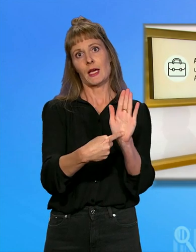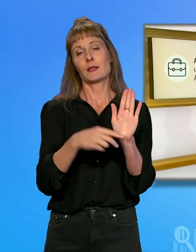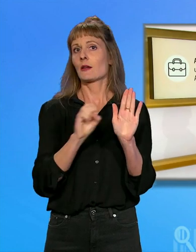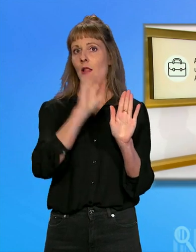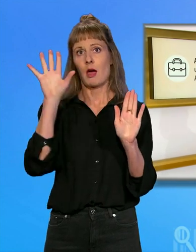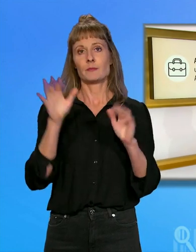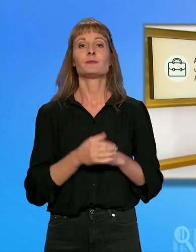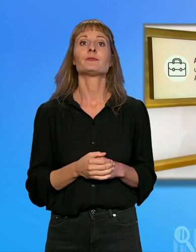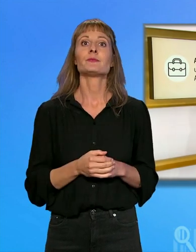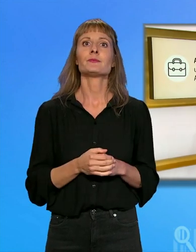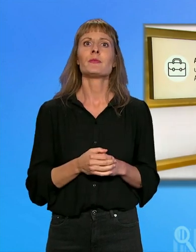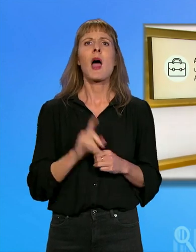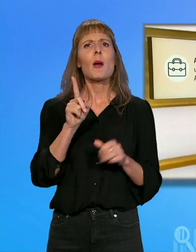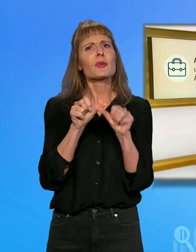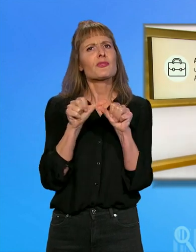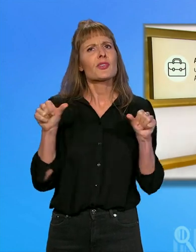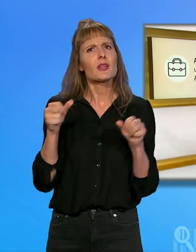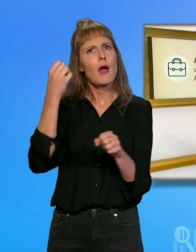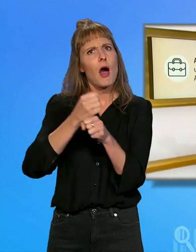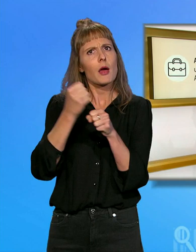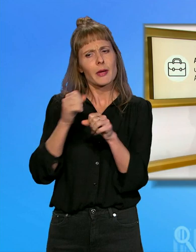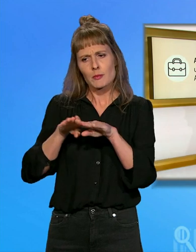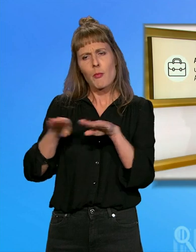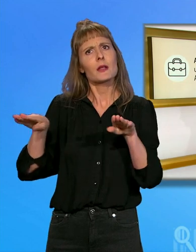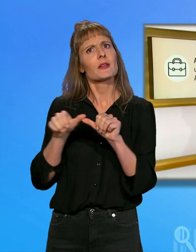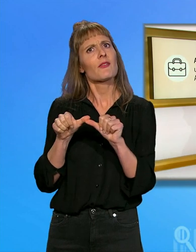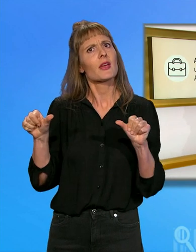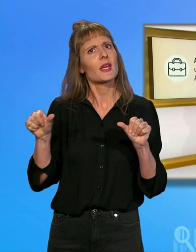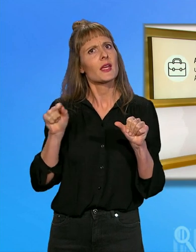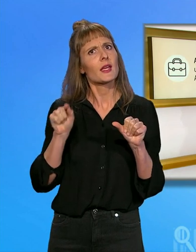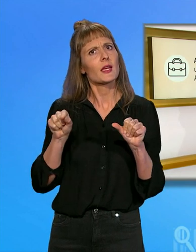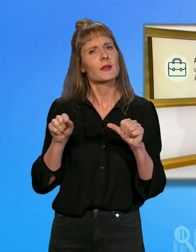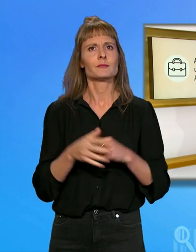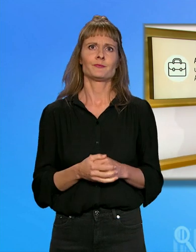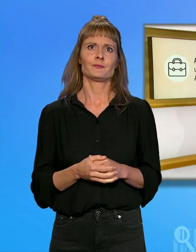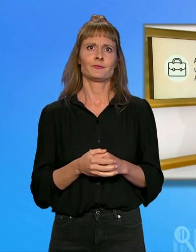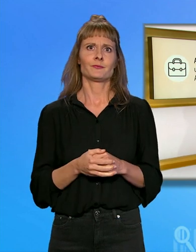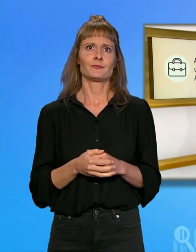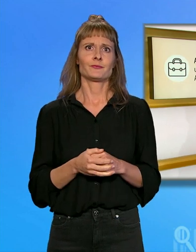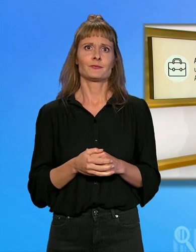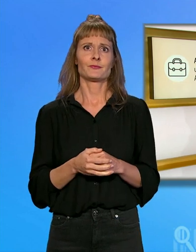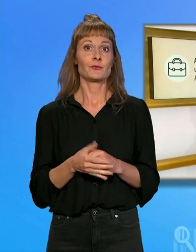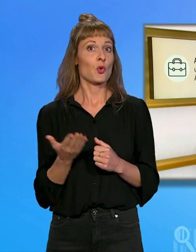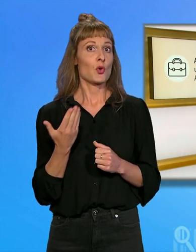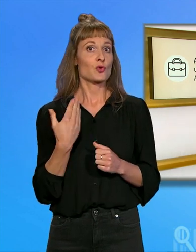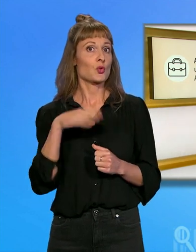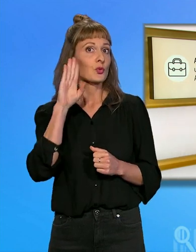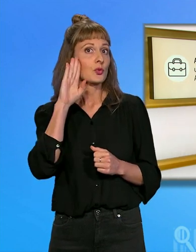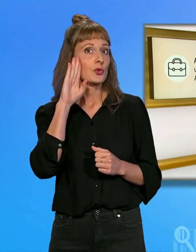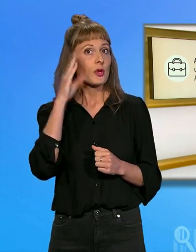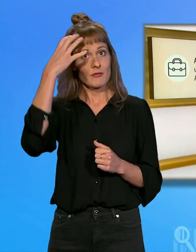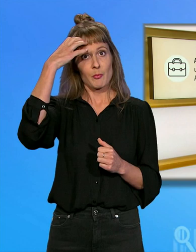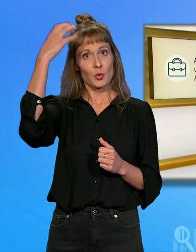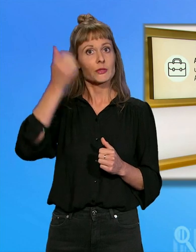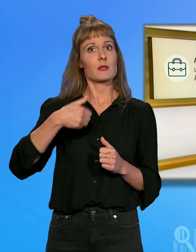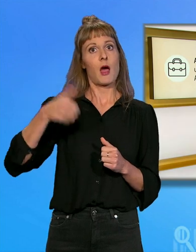klar ist vielen Arbeitnehmenden, was am Arbeitsplatz gilt, betreffend Zertifikate. Ihr habt es wahrscheinlich mitbekommen. Der Bundesrat hat